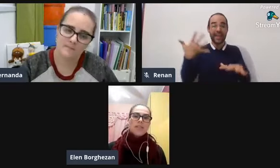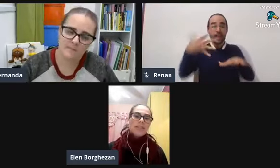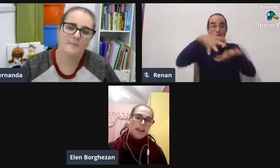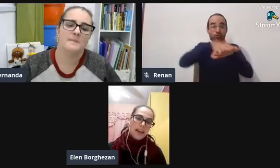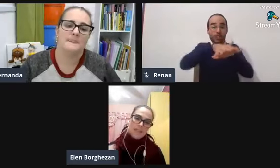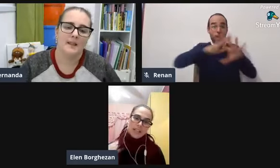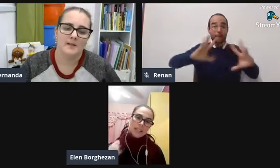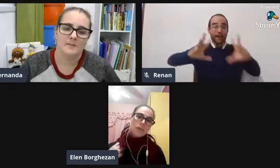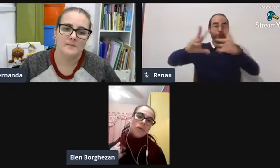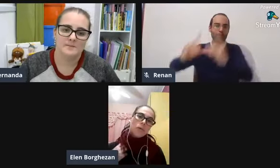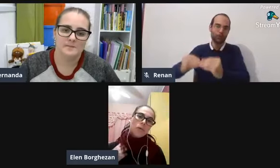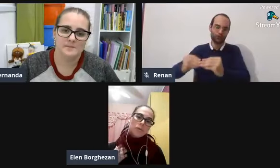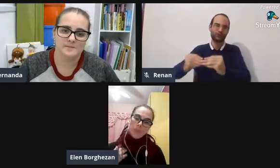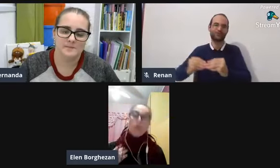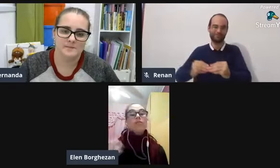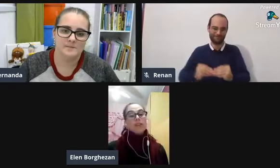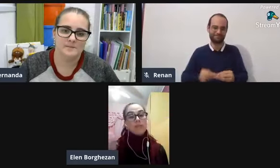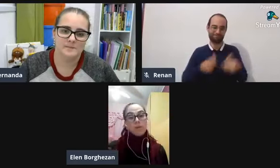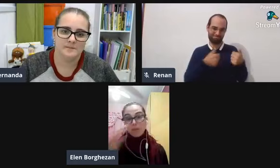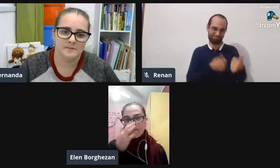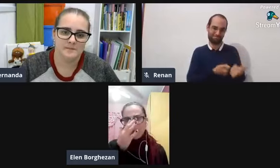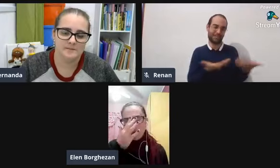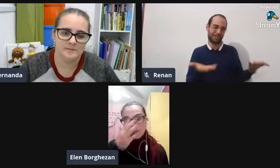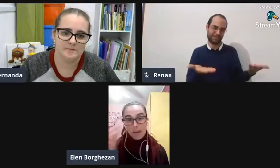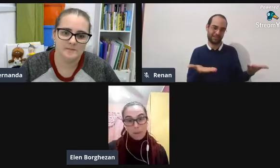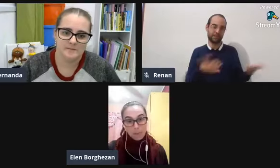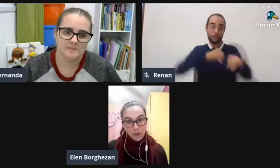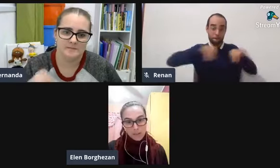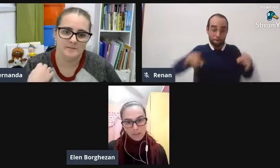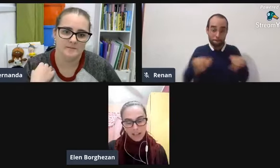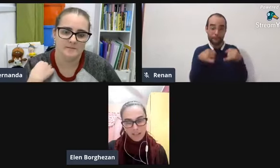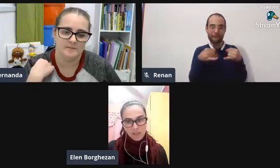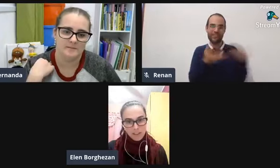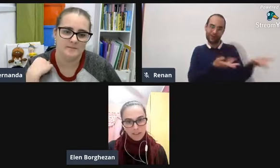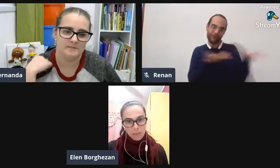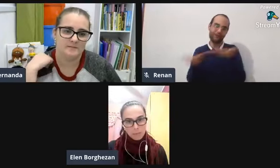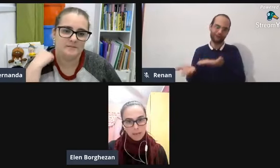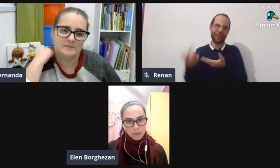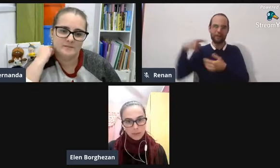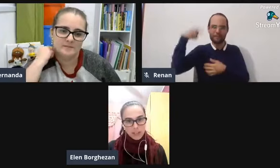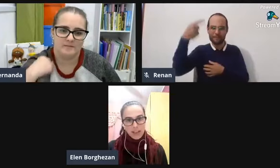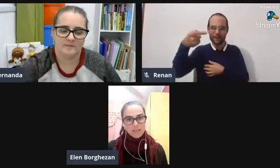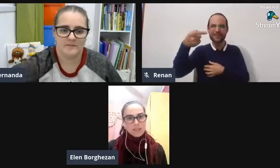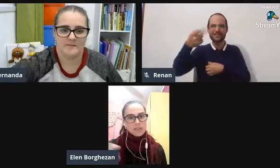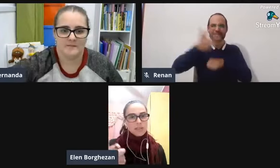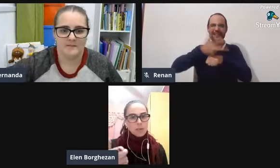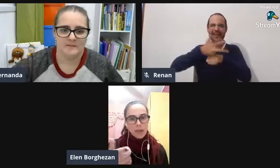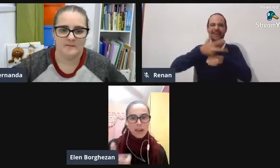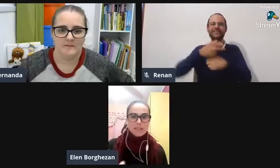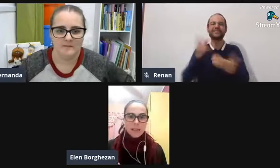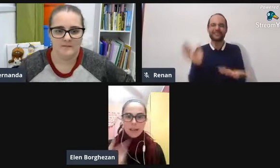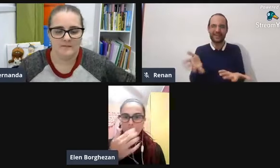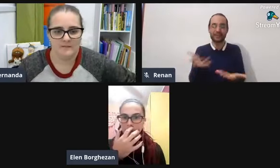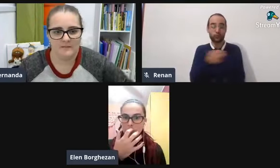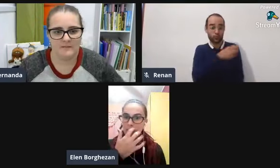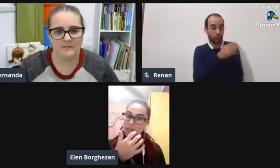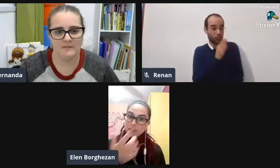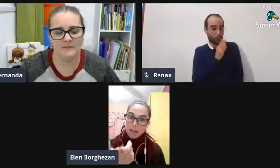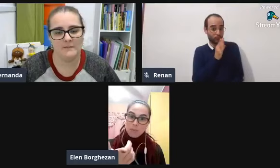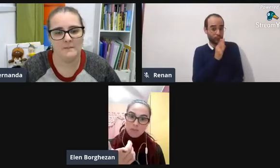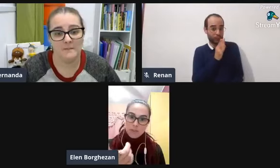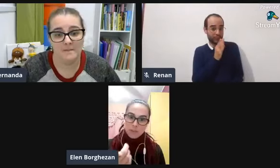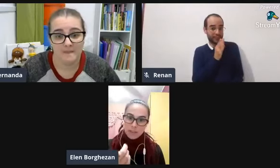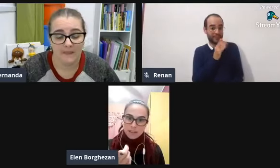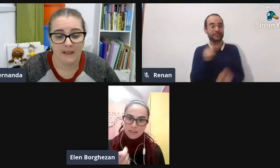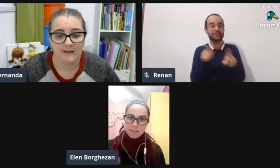Hoje eu estava até falando já vou aproveitar, vou convidar para a próxima live, que vai ter uma outra live. Não sei se tu conhece ele, porque ele